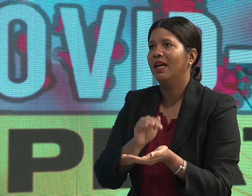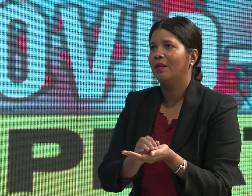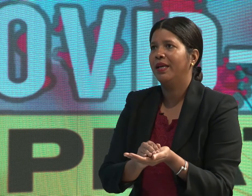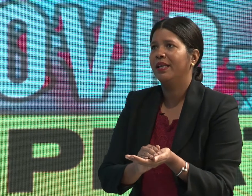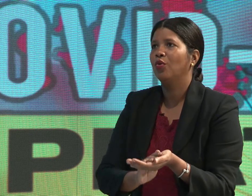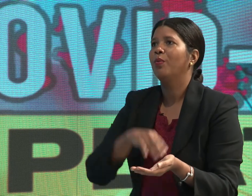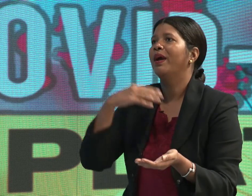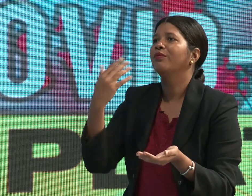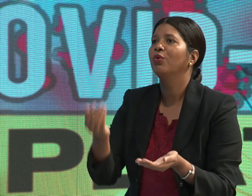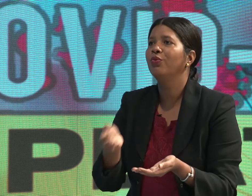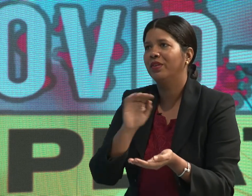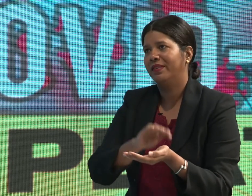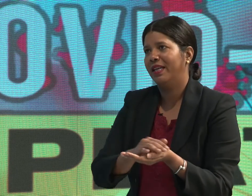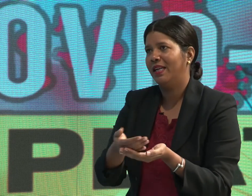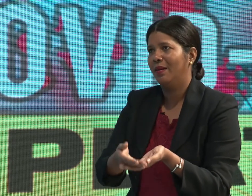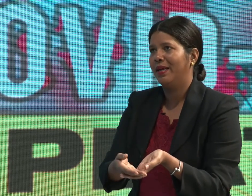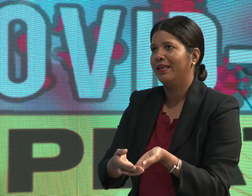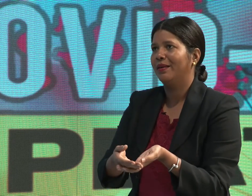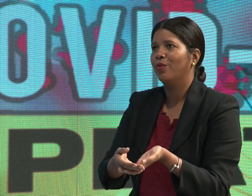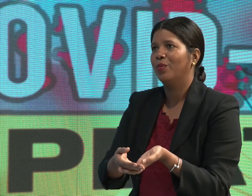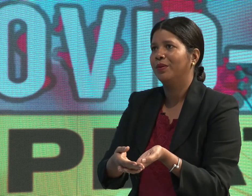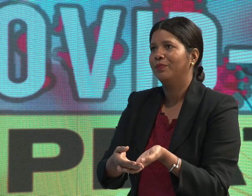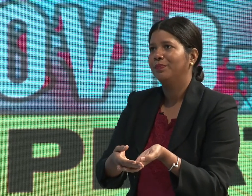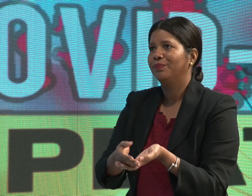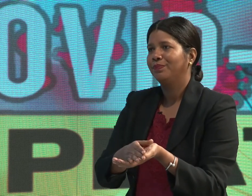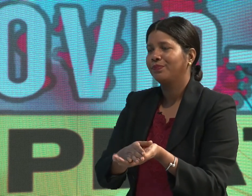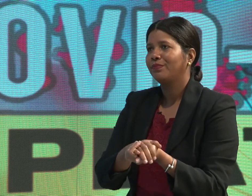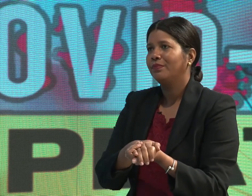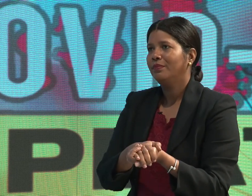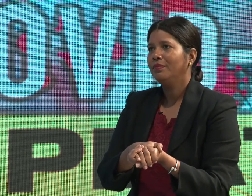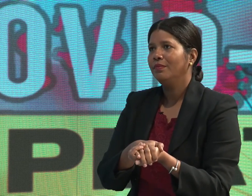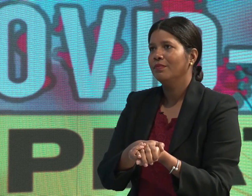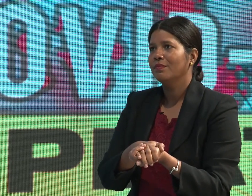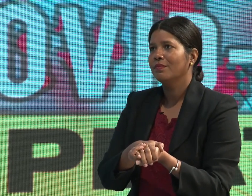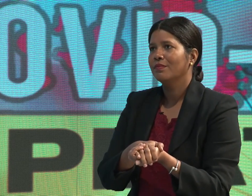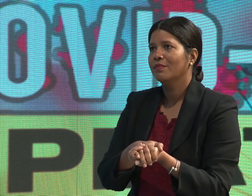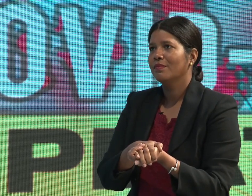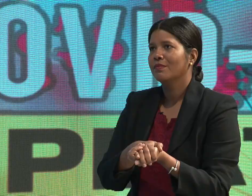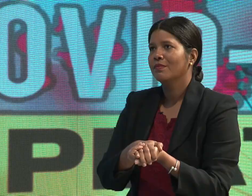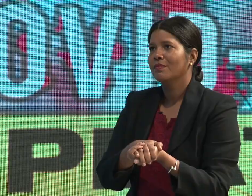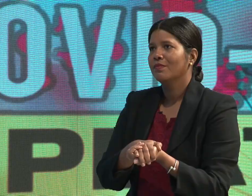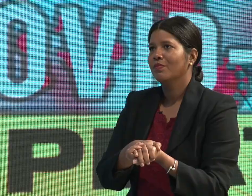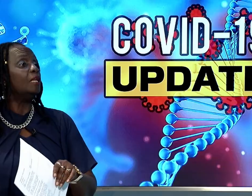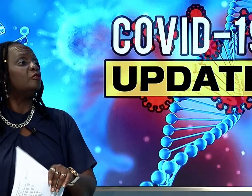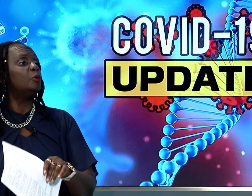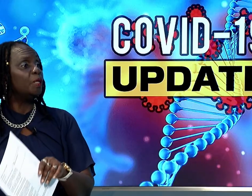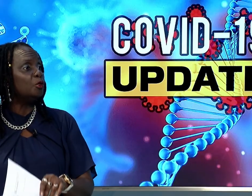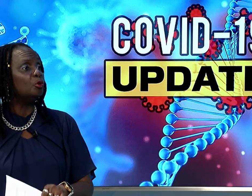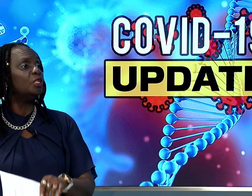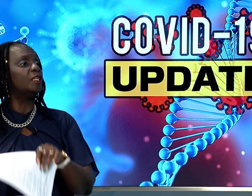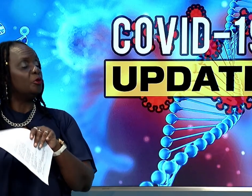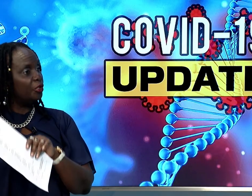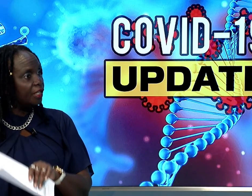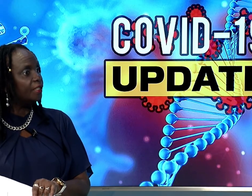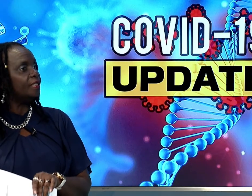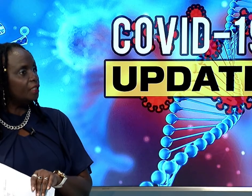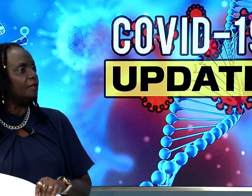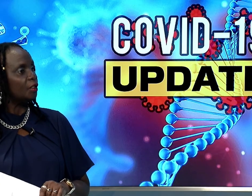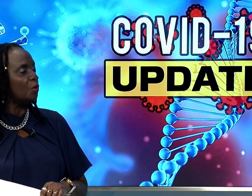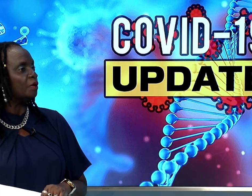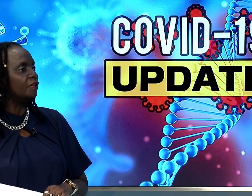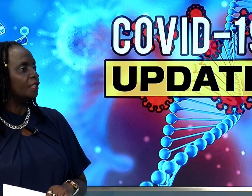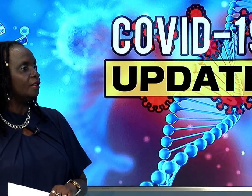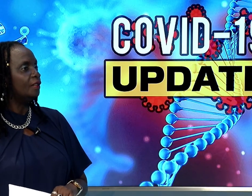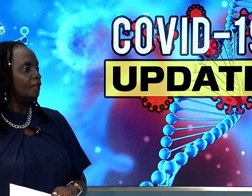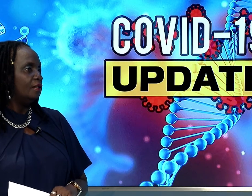of niet in aanmerking komen en voor hoeveel zij in aanmerking komen. Dus dat betekent dat de ouders dan niet hoeven te betalen voor de periode dat hun kind niet